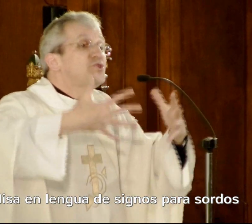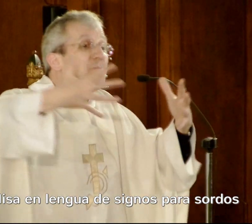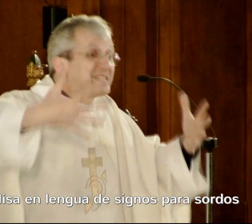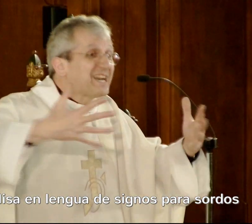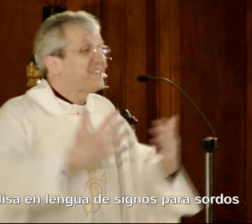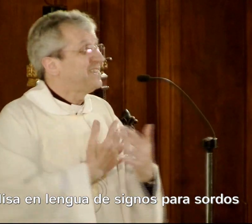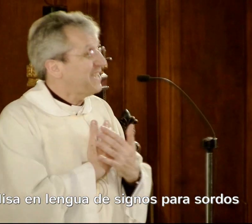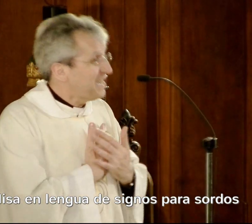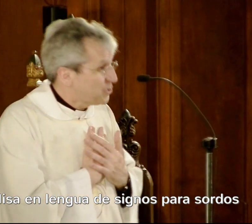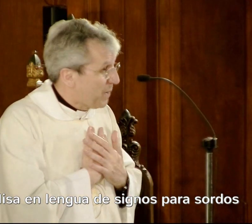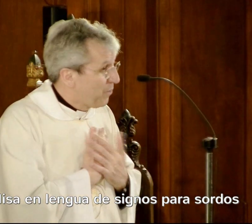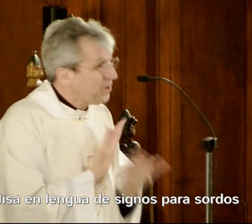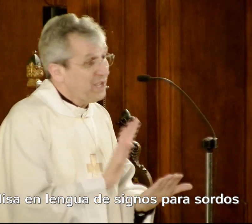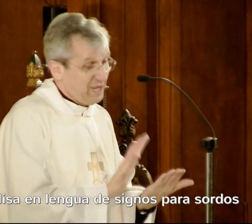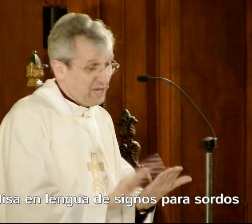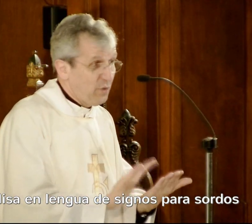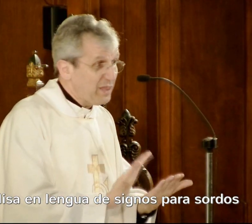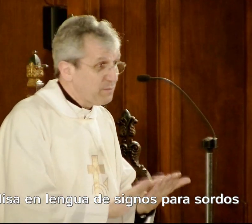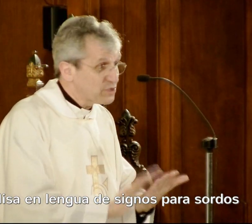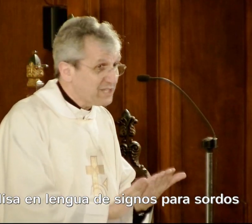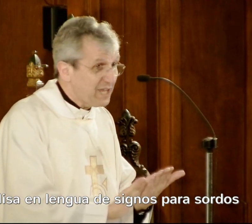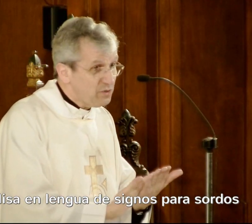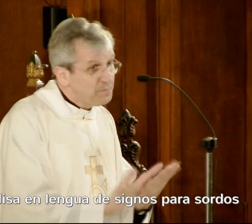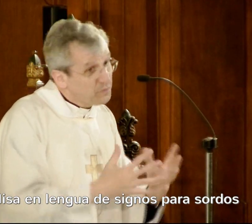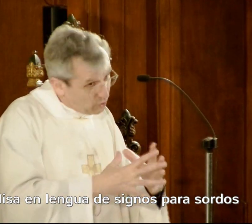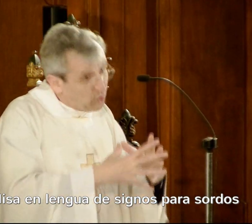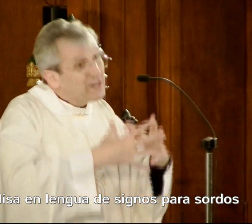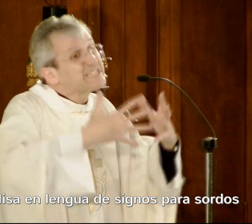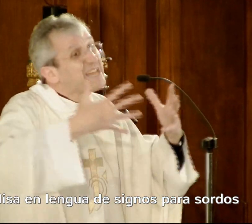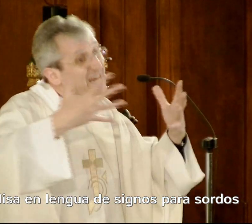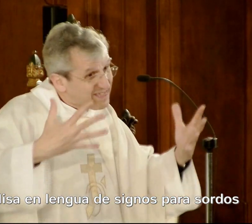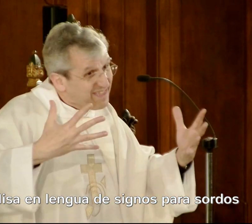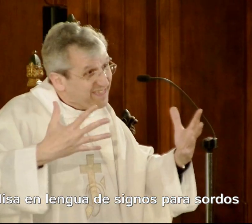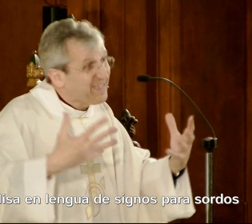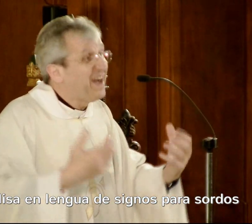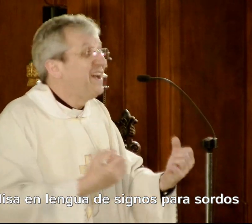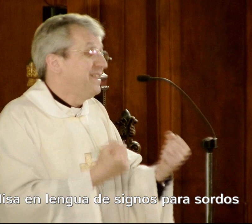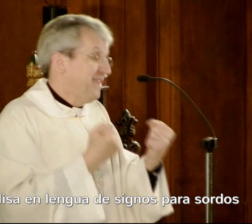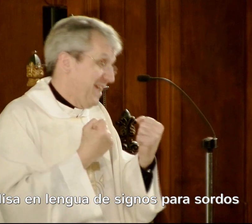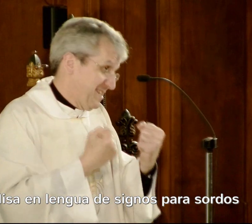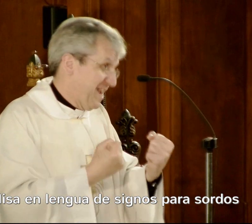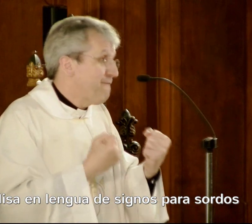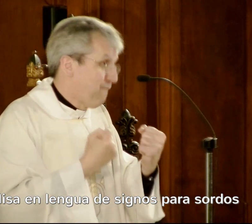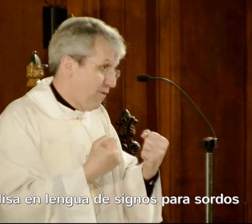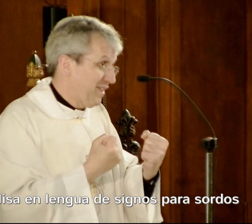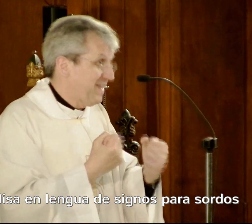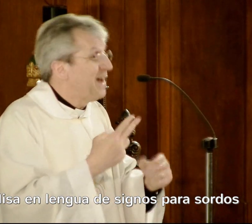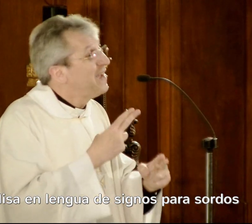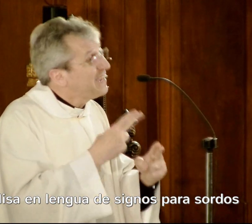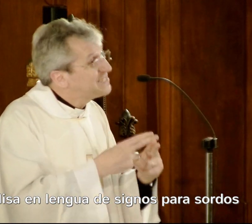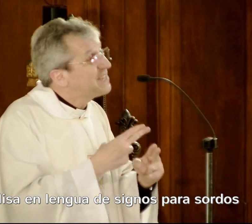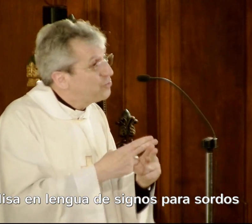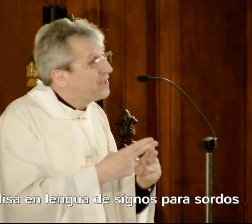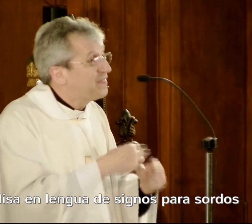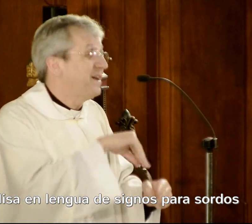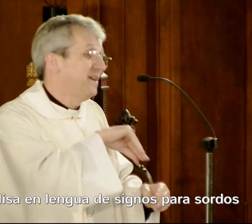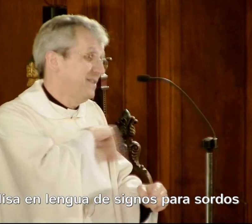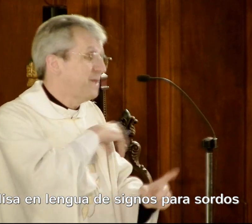más grande es su amor, y lo ha demostrado con esa grandeza, esa fuerza, esa dureza de